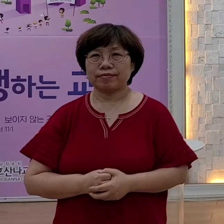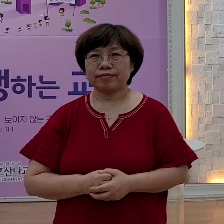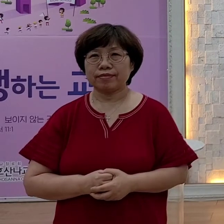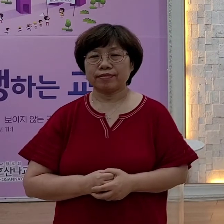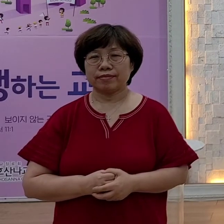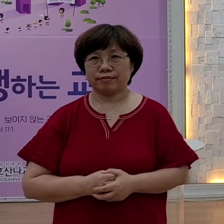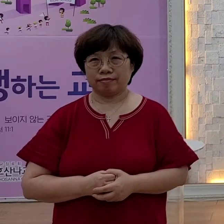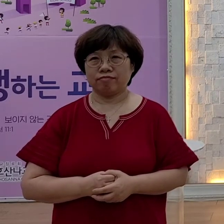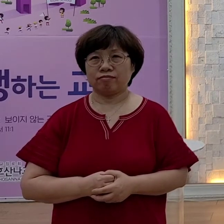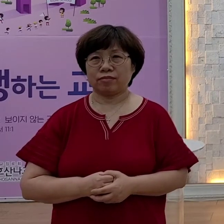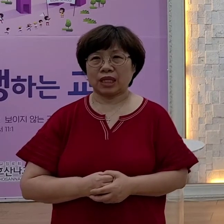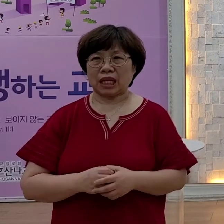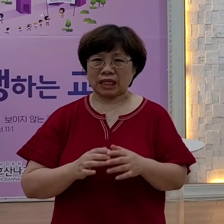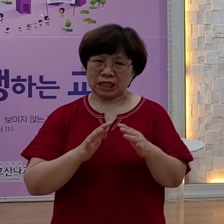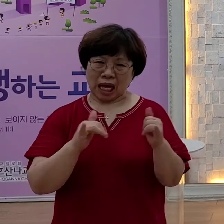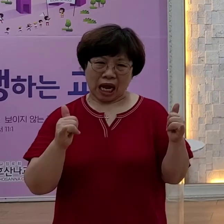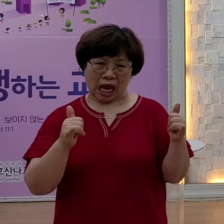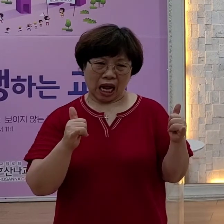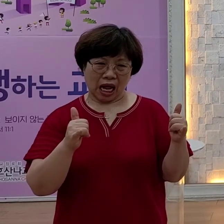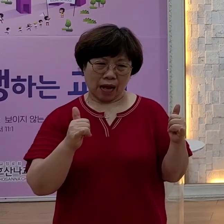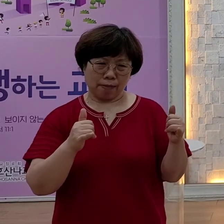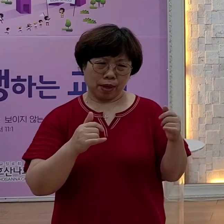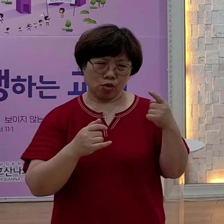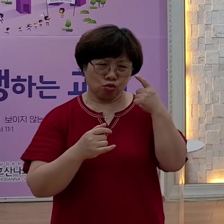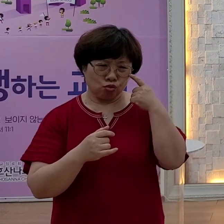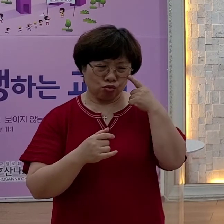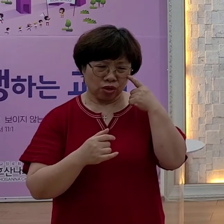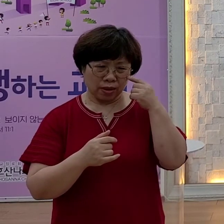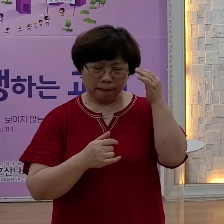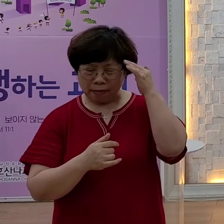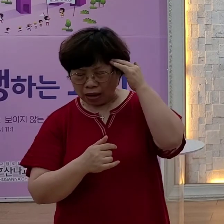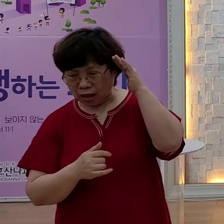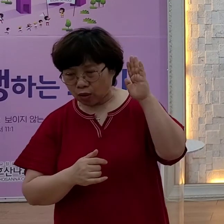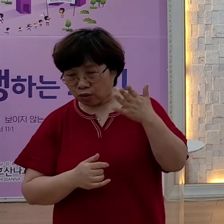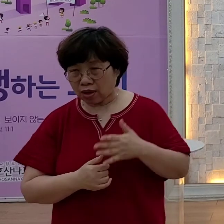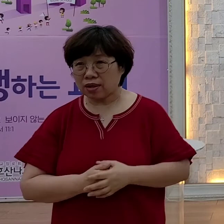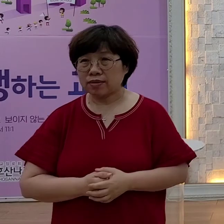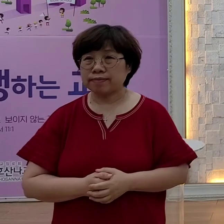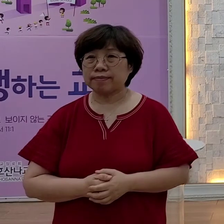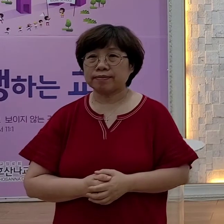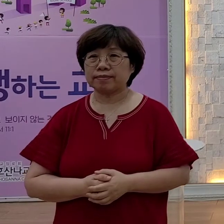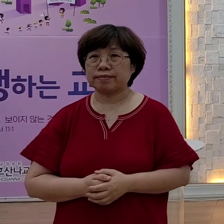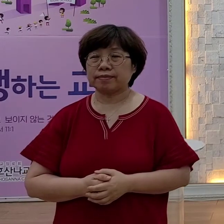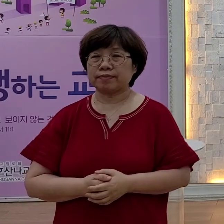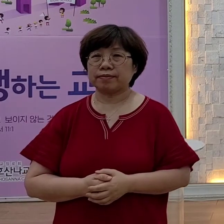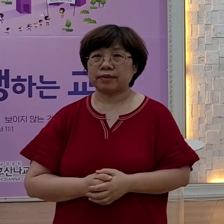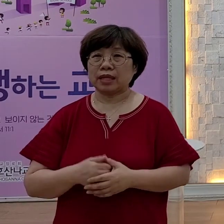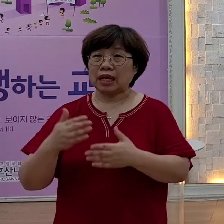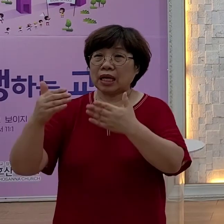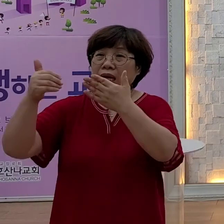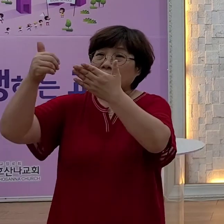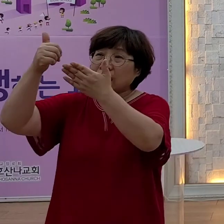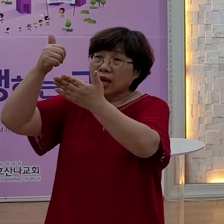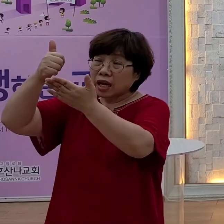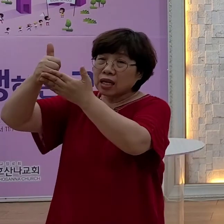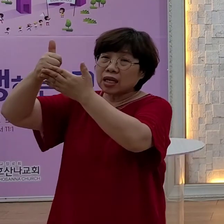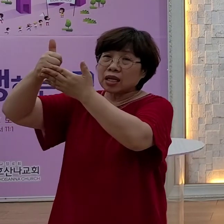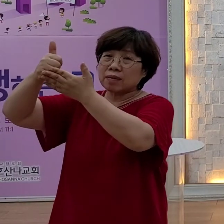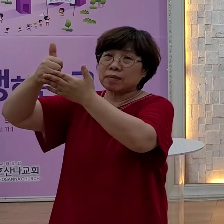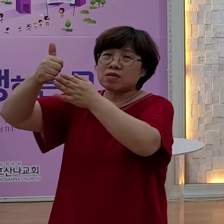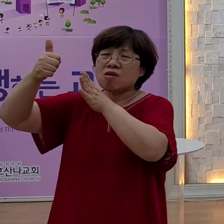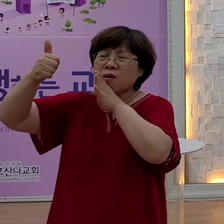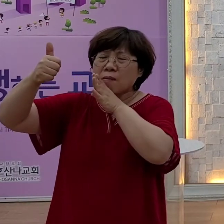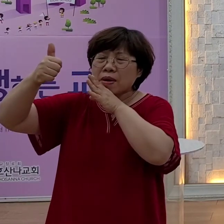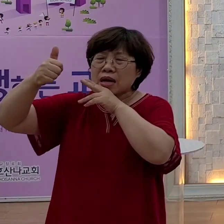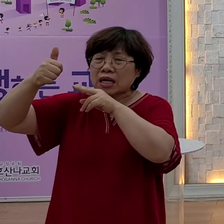참 이게 사람이 방해가 돼요. 여러분 제가 아까도 말씀드렸지만 하나님께서 정말